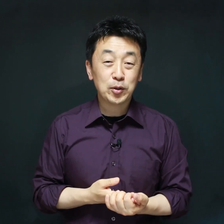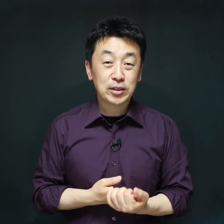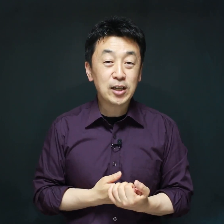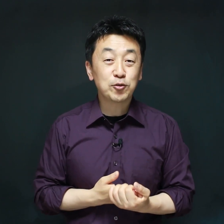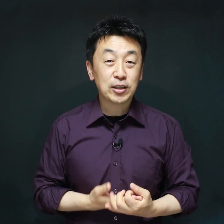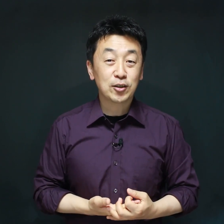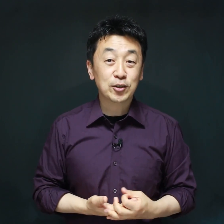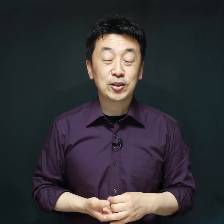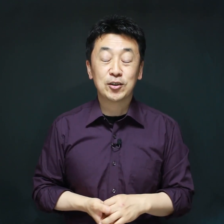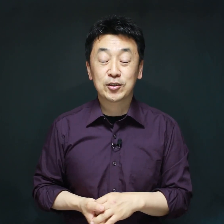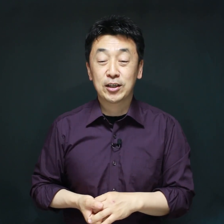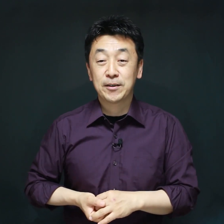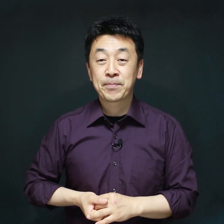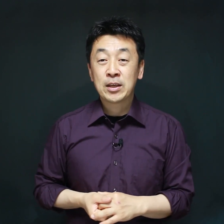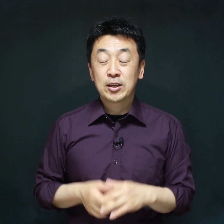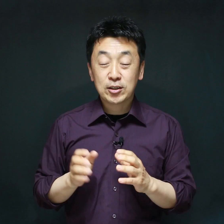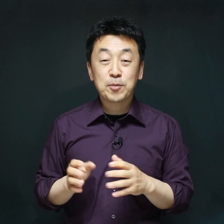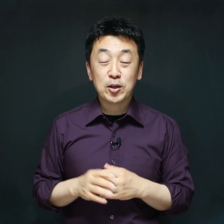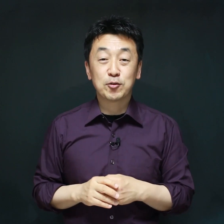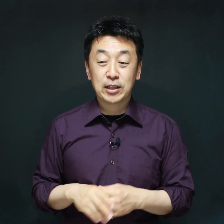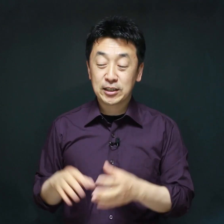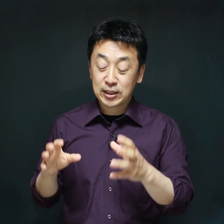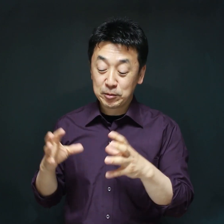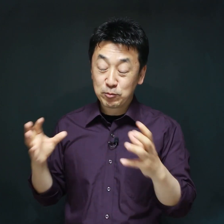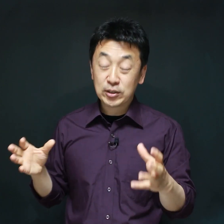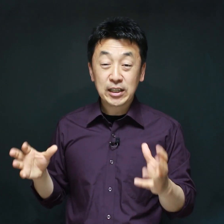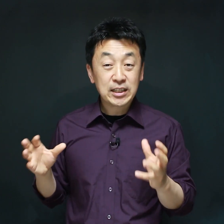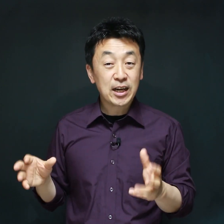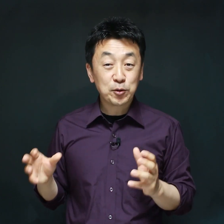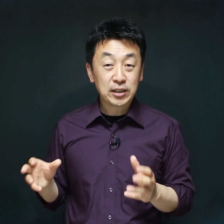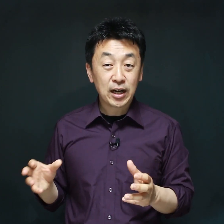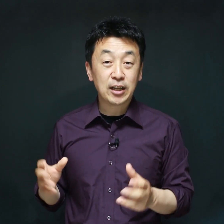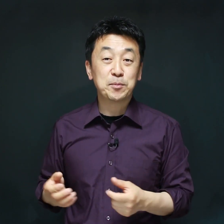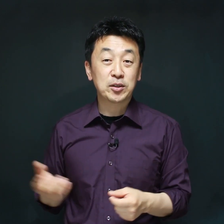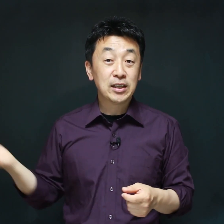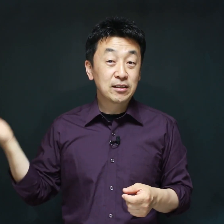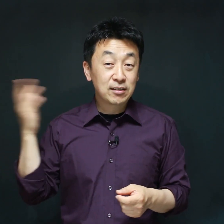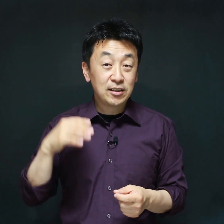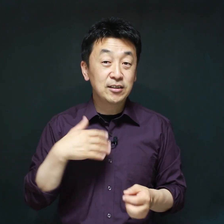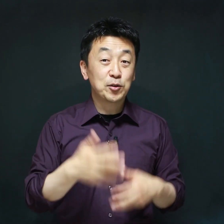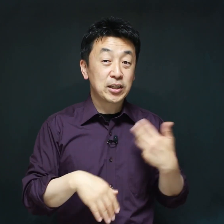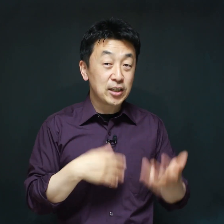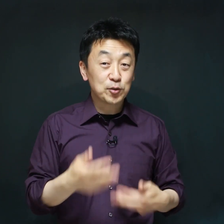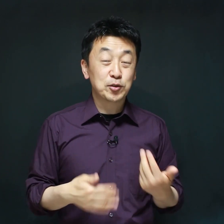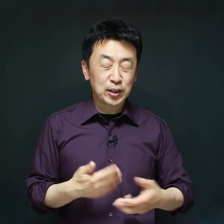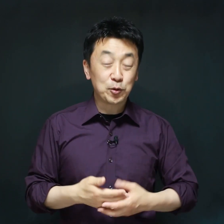표현을 할 수가 있는 거거든요. 네. 그렇다면 우리가 지금 이 문장을 이해하고 있는가, 아니면 들리는 대로 기계적으로 내가 통역을